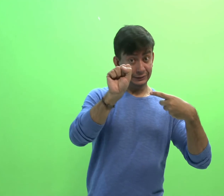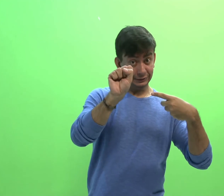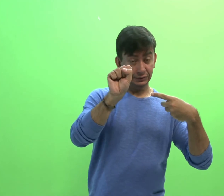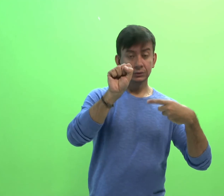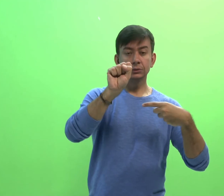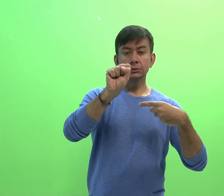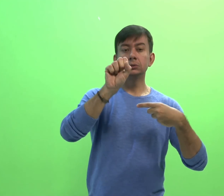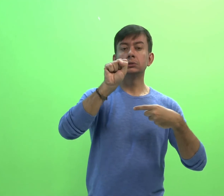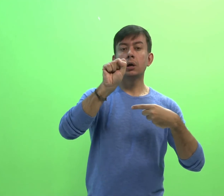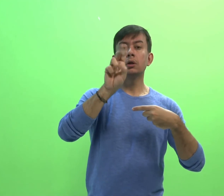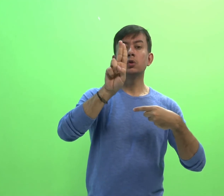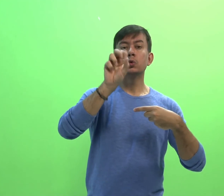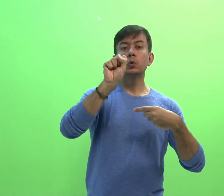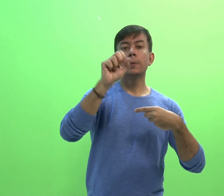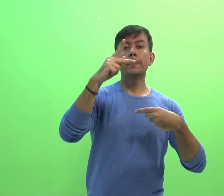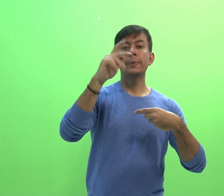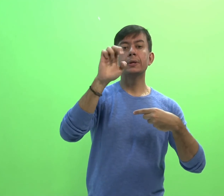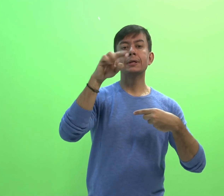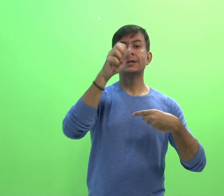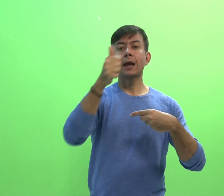que vai ser superação,